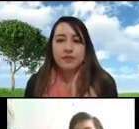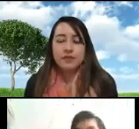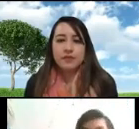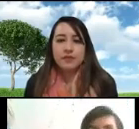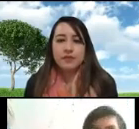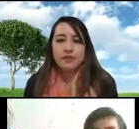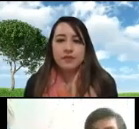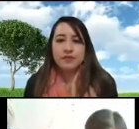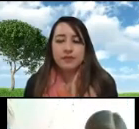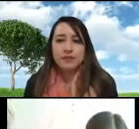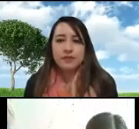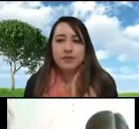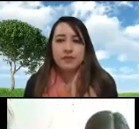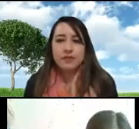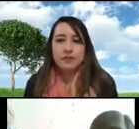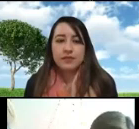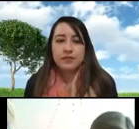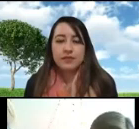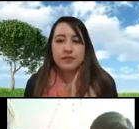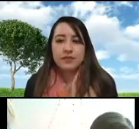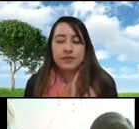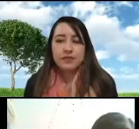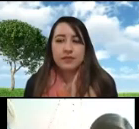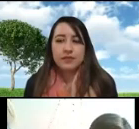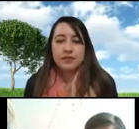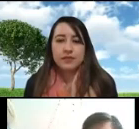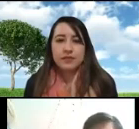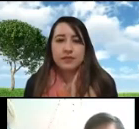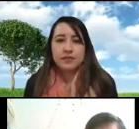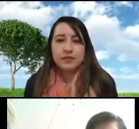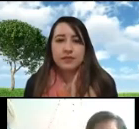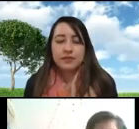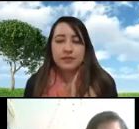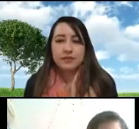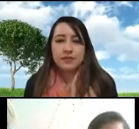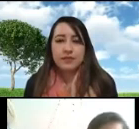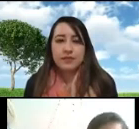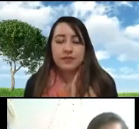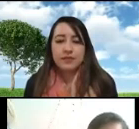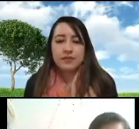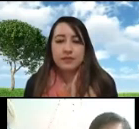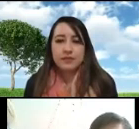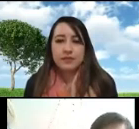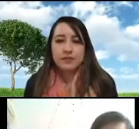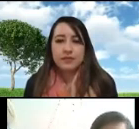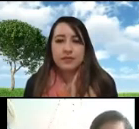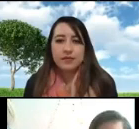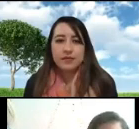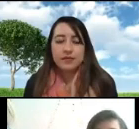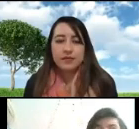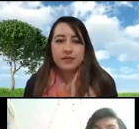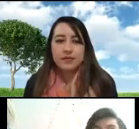Este es uno de los aprendizajes más importantes de todo el programa. La respuesta correcta